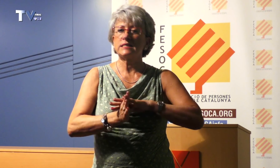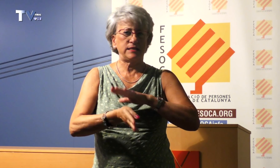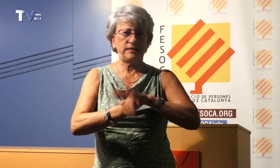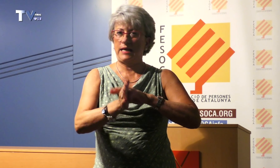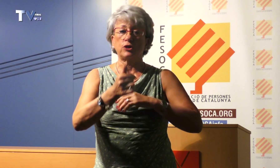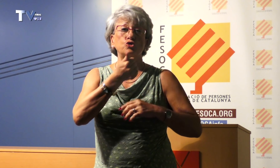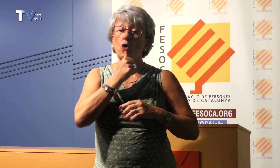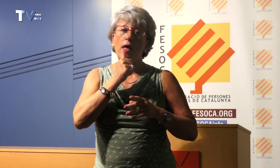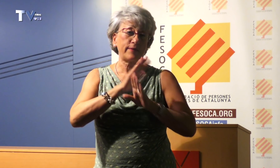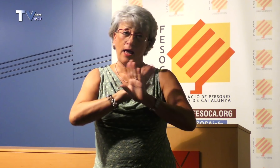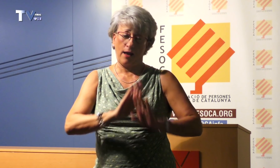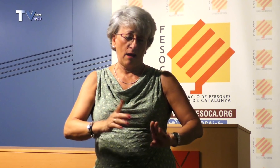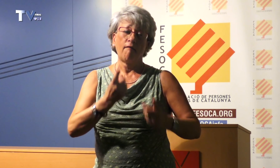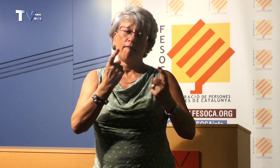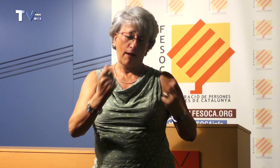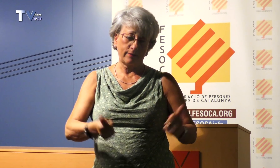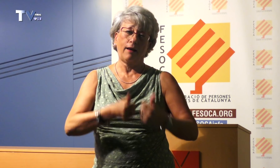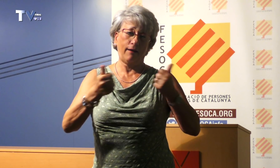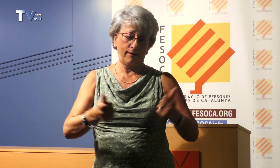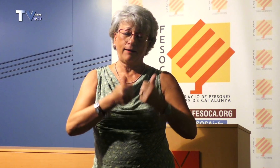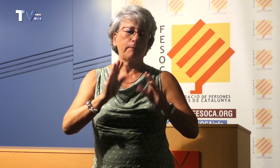en diferents àmbits. I és molt important continuar lluitant, però encara no hem